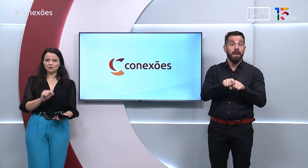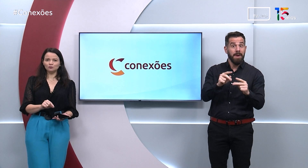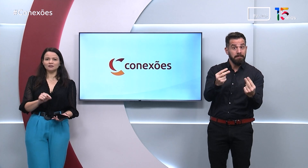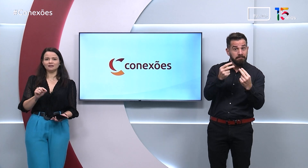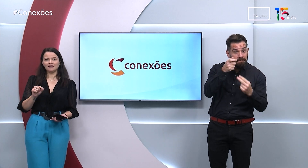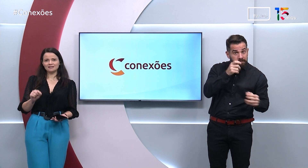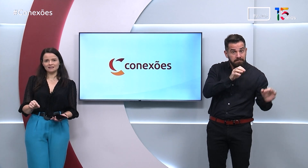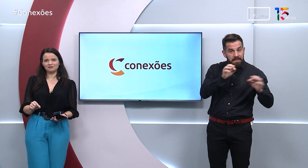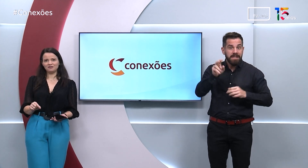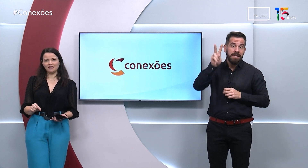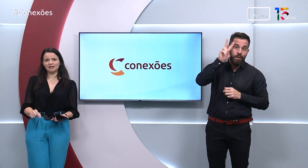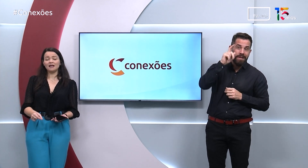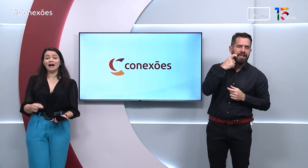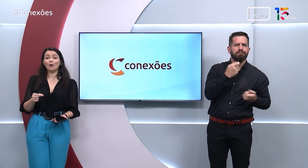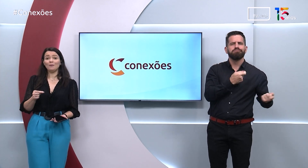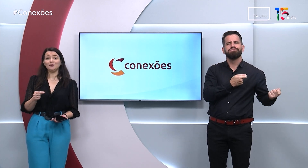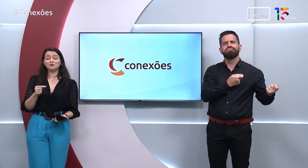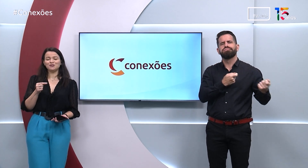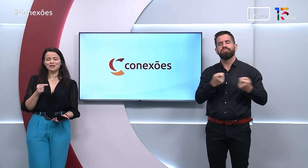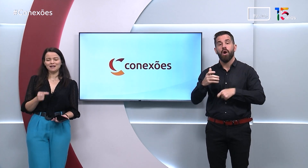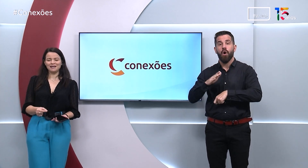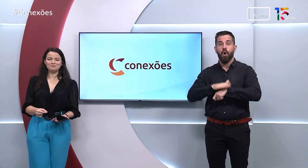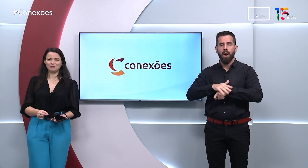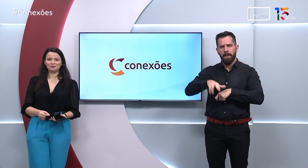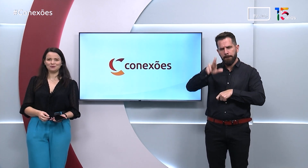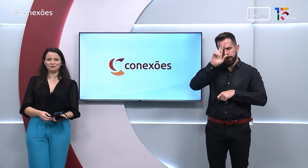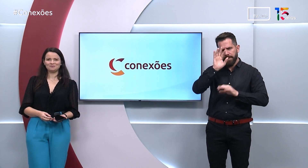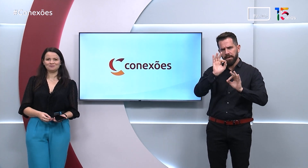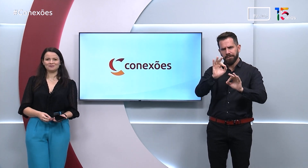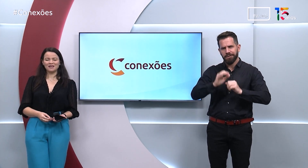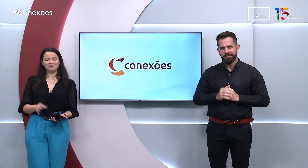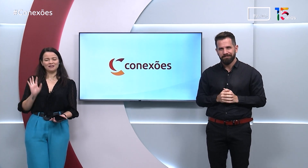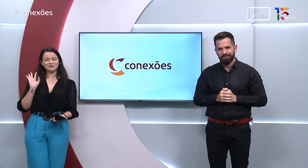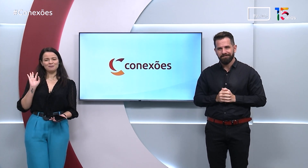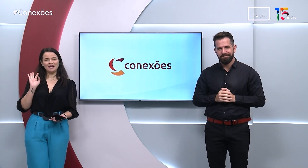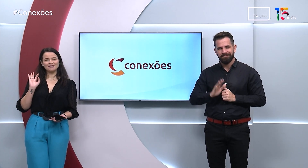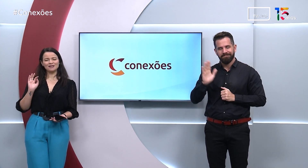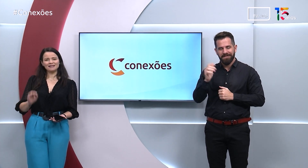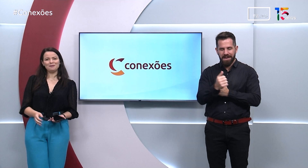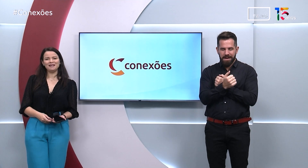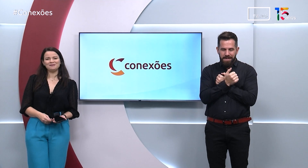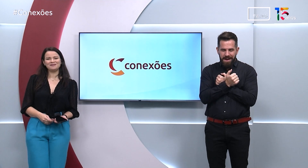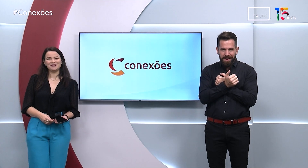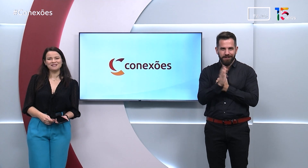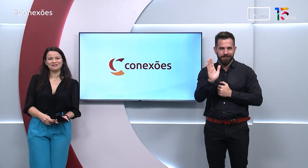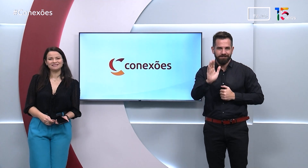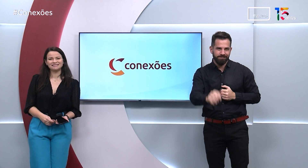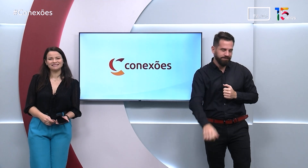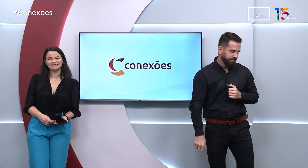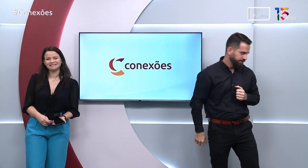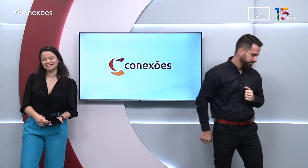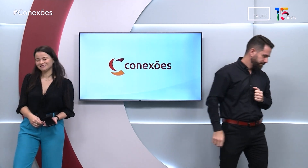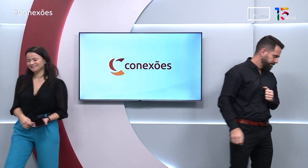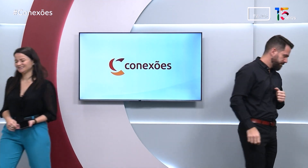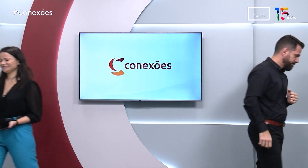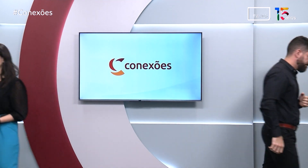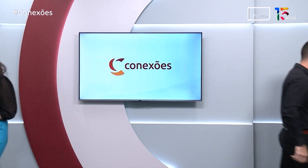sempre de segunda a sexta-feira, ao meio-dia, em ponto. Um grande abraço e até amanhã. Tchau, tchau!